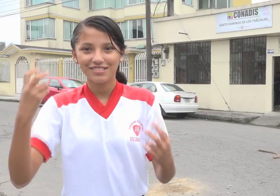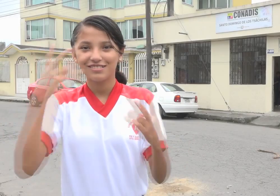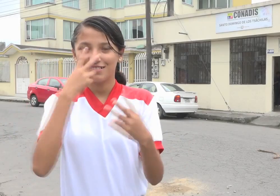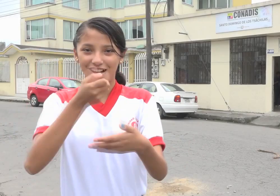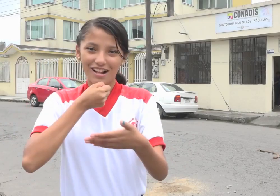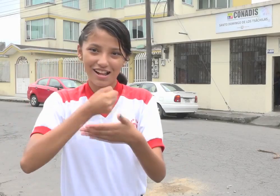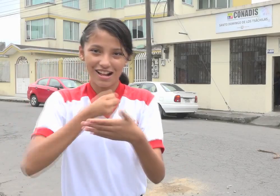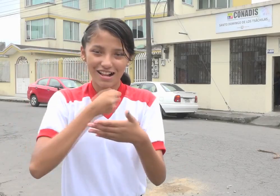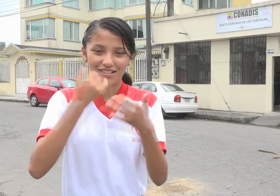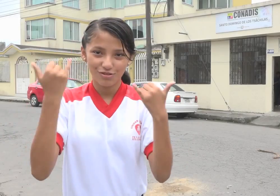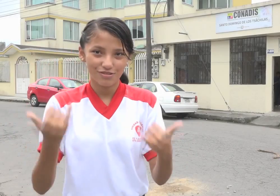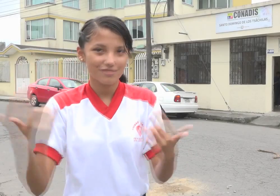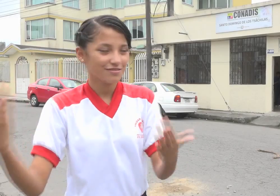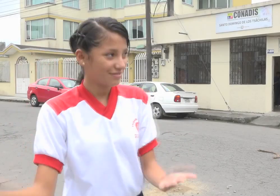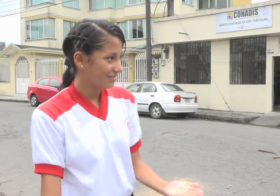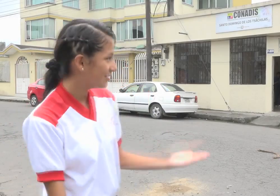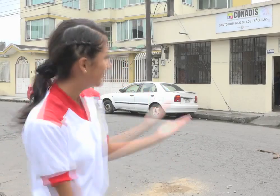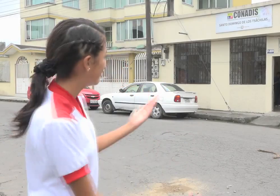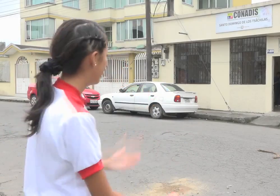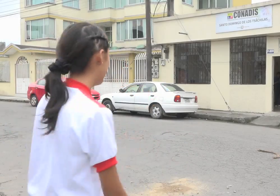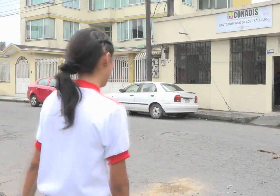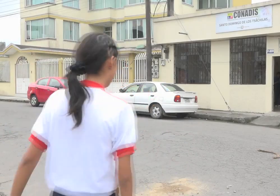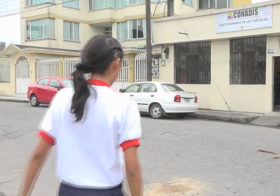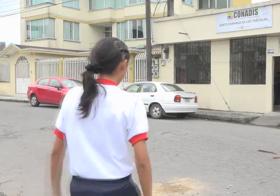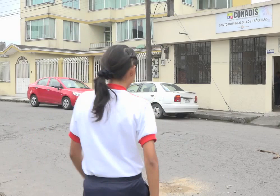Hoy vamos a entrevistar en Conadis.